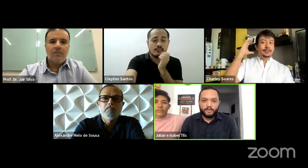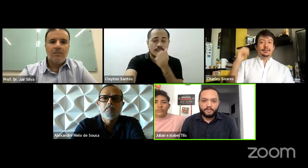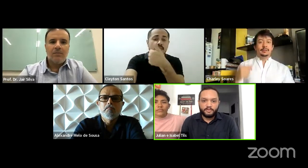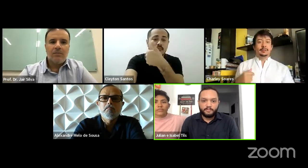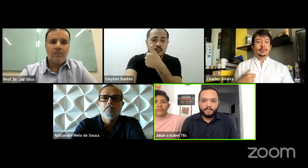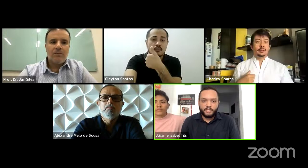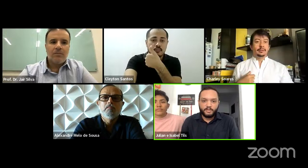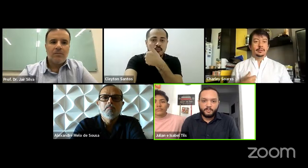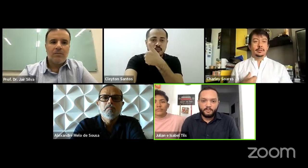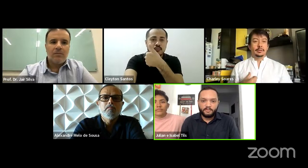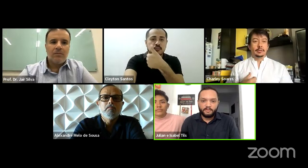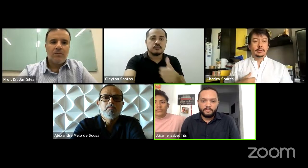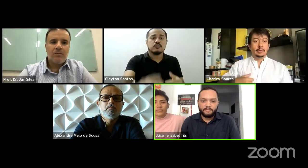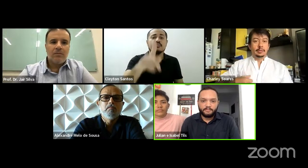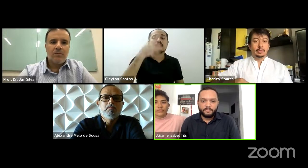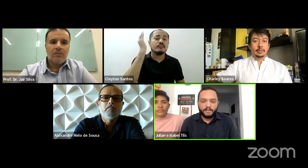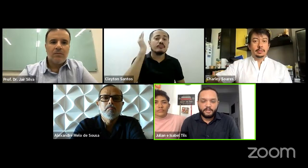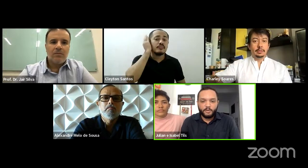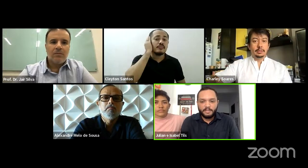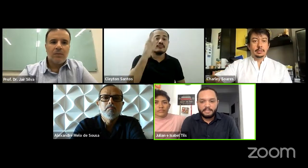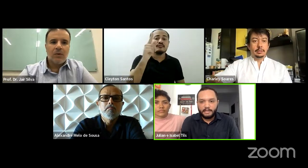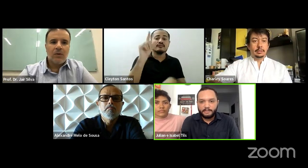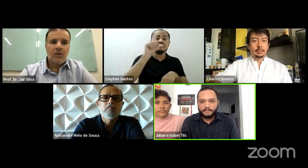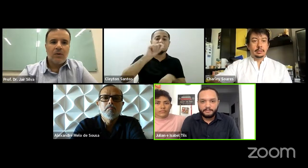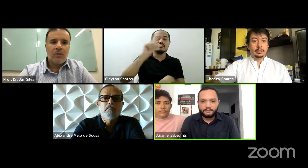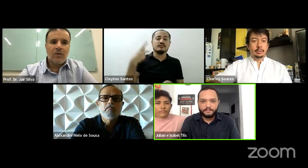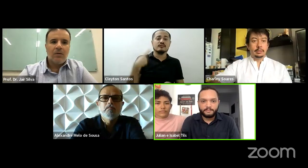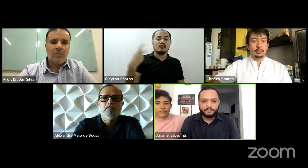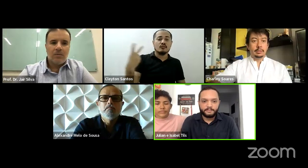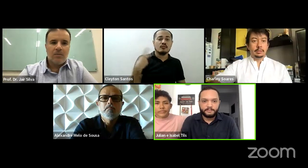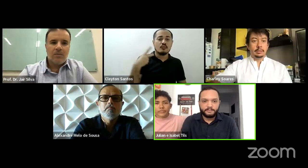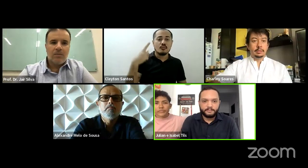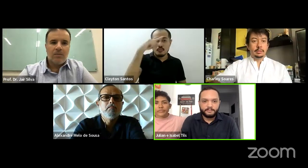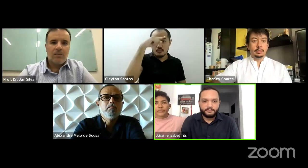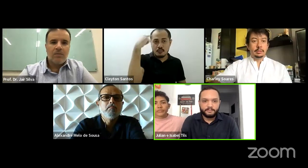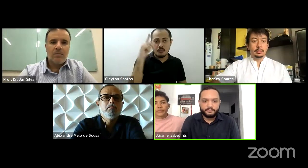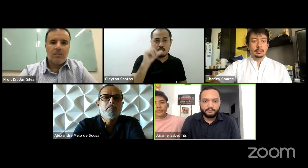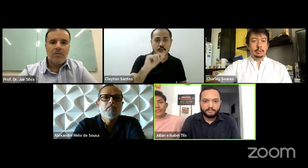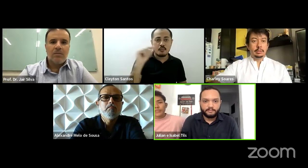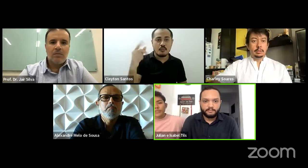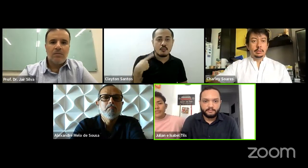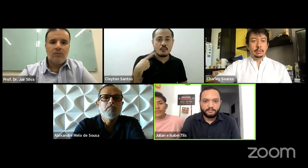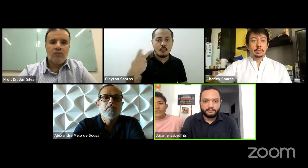o meu vídeo para a gente começar.